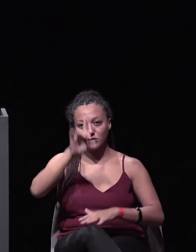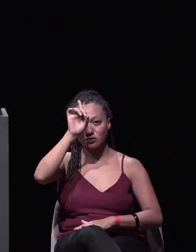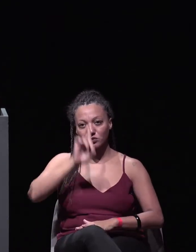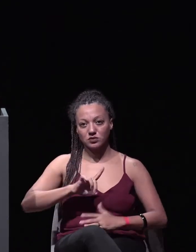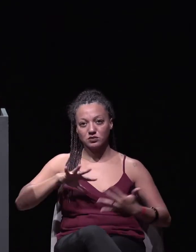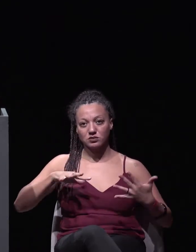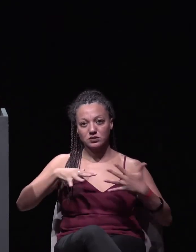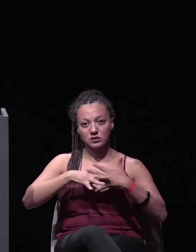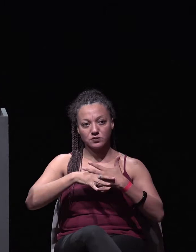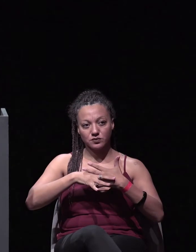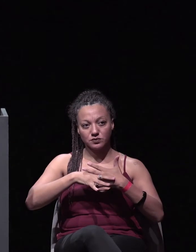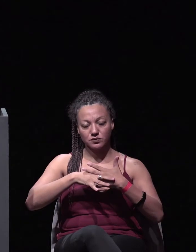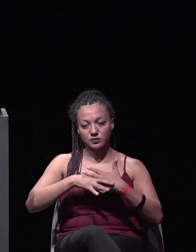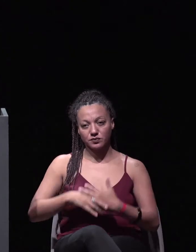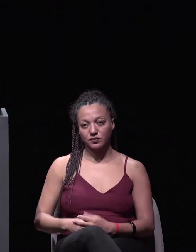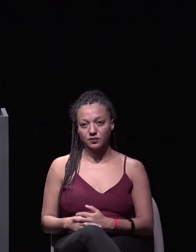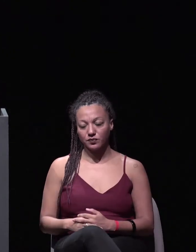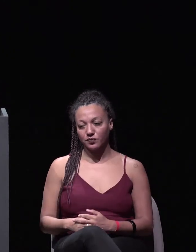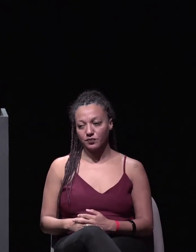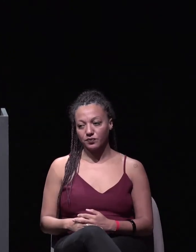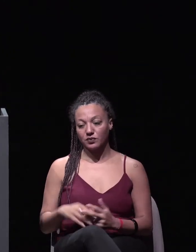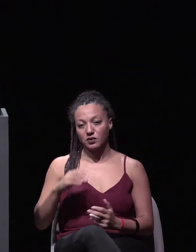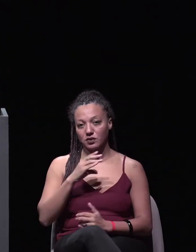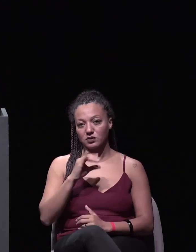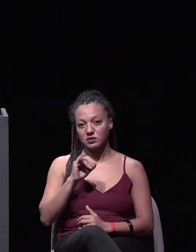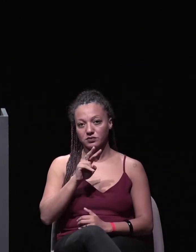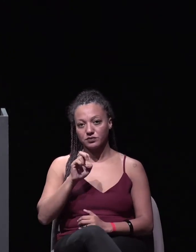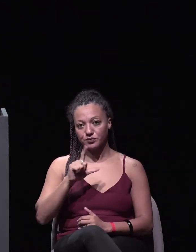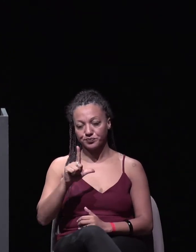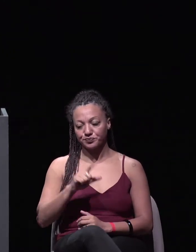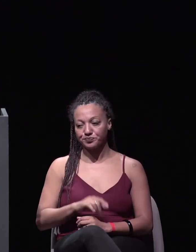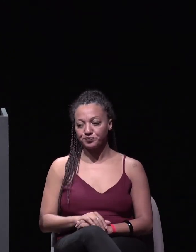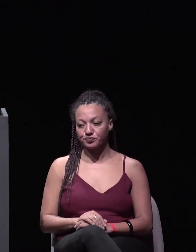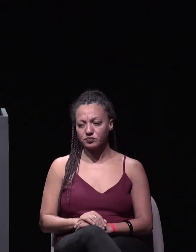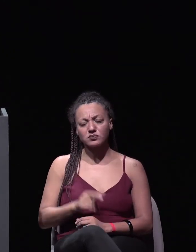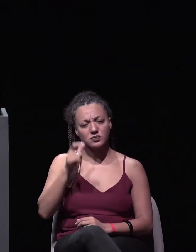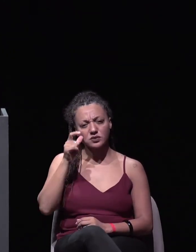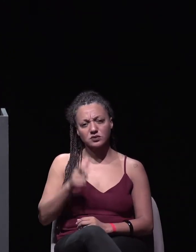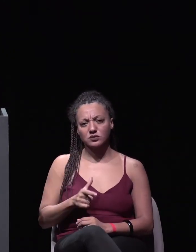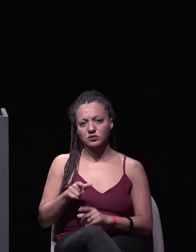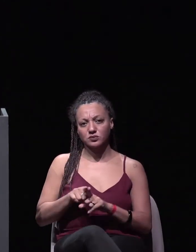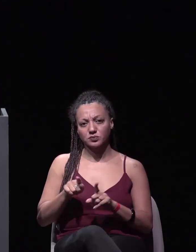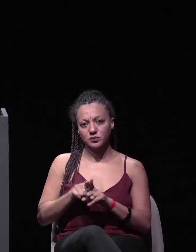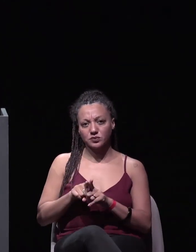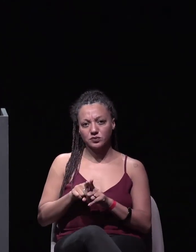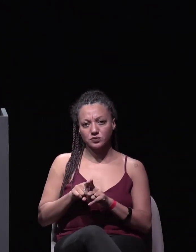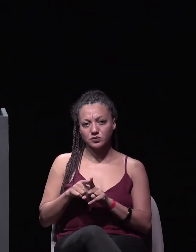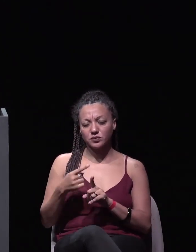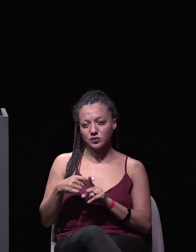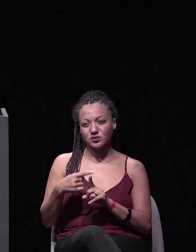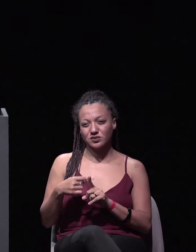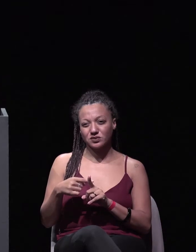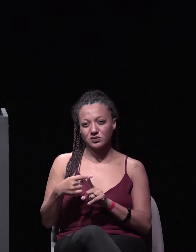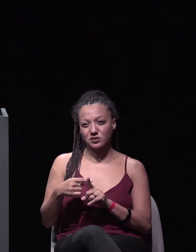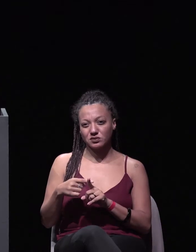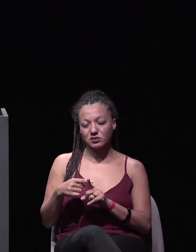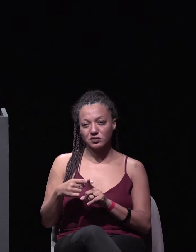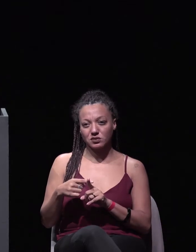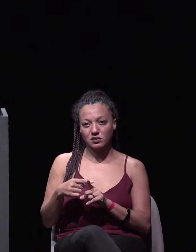né? E tem uma coisa interessante também, que esse caso, né, quando se tentava, de